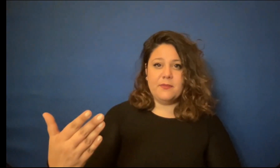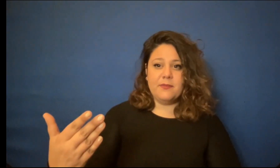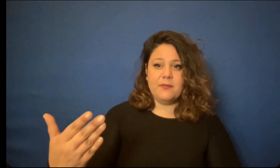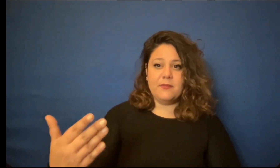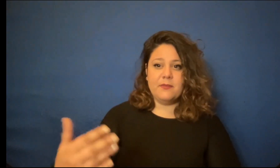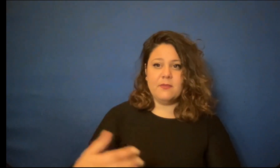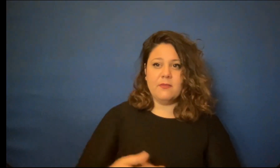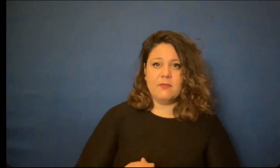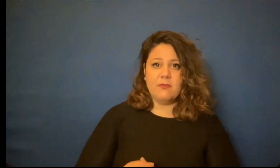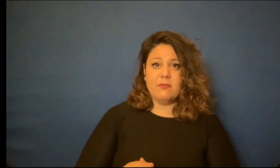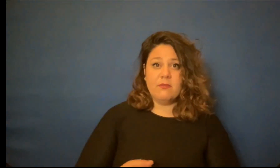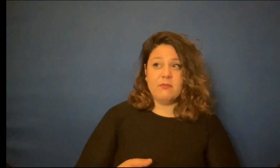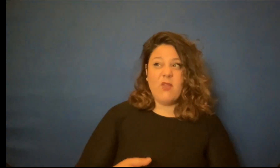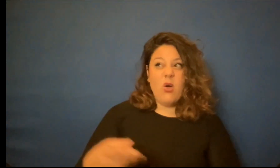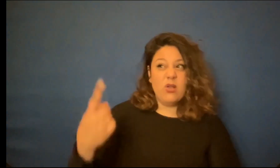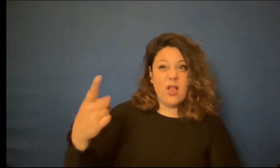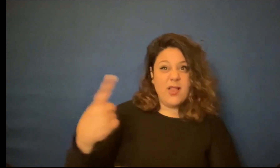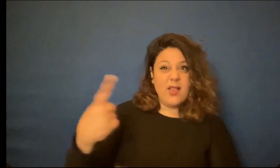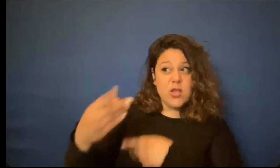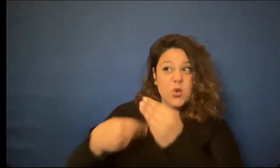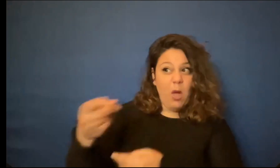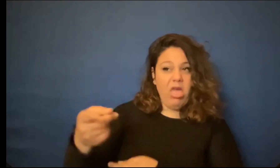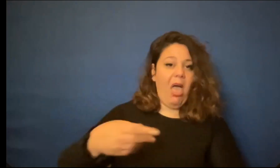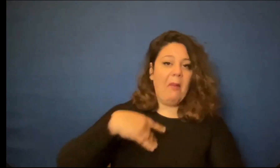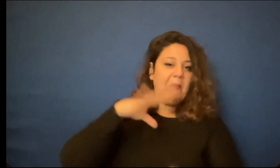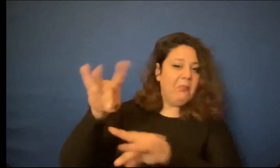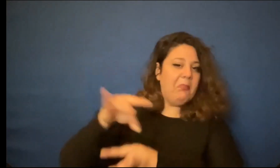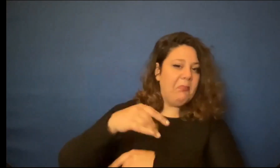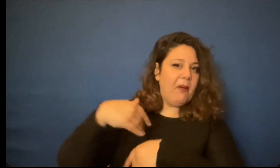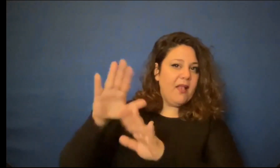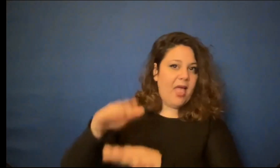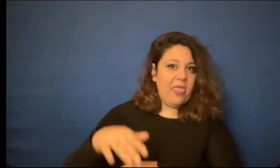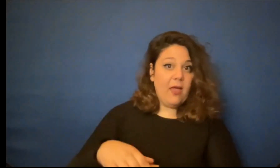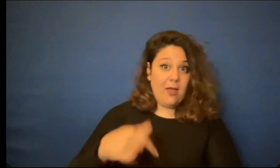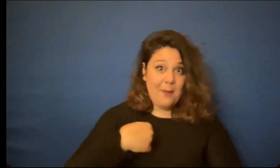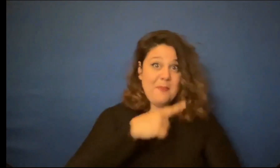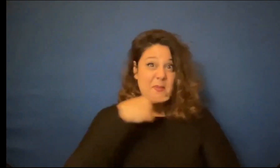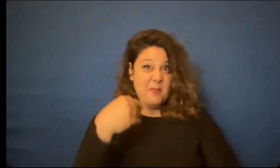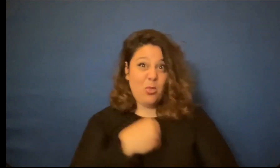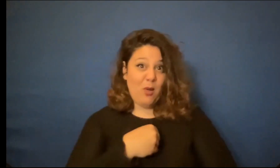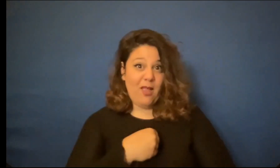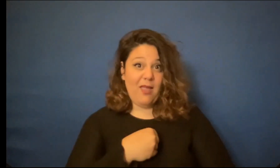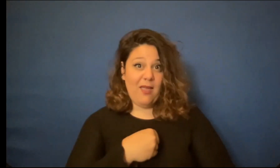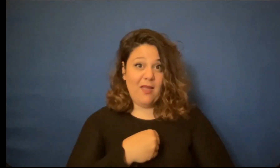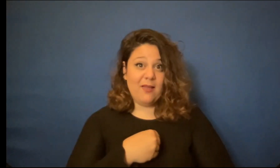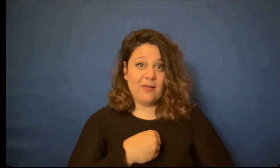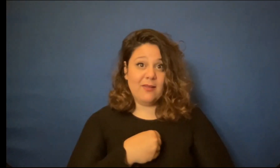que todo lo que haces no vale esfuerzo. Eso es lo que me dolía a mí, ¿vale? Entonces,